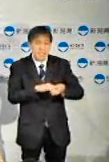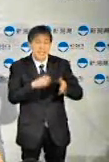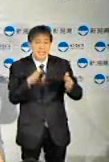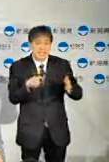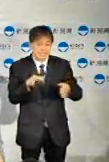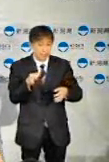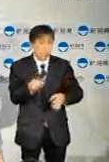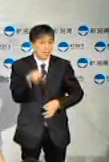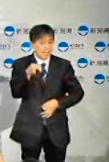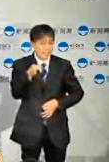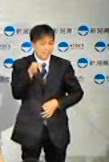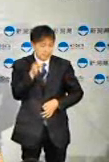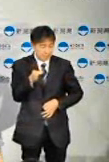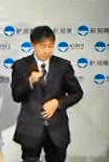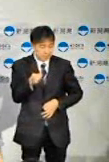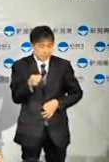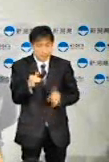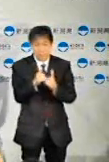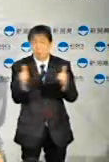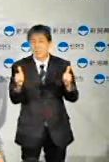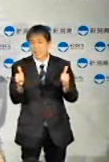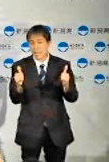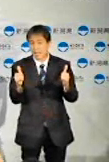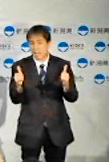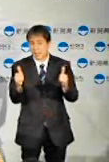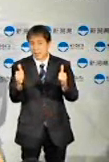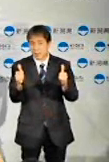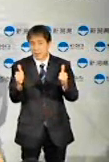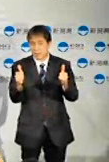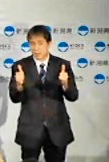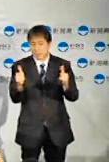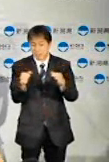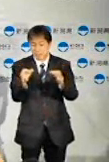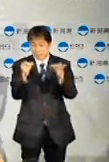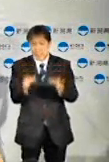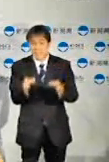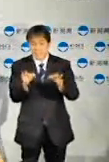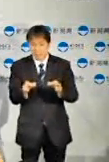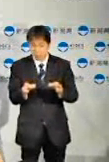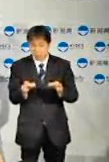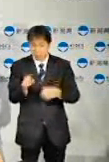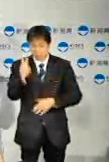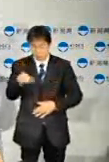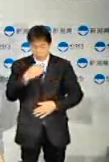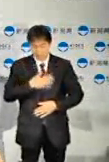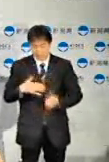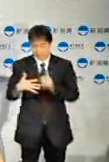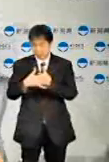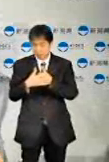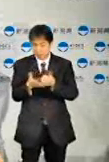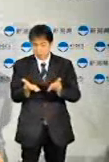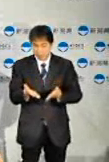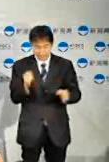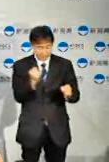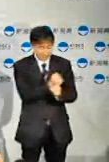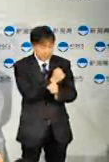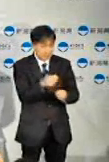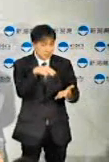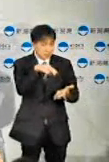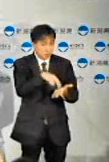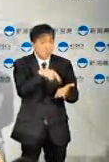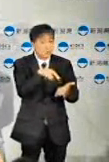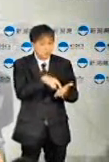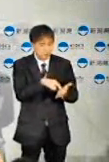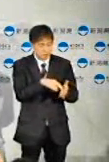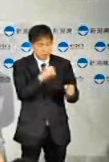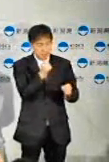融機関を中心に民間の理解と協力もいただいて、一つ事業として、作